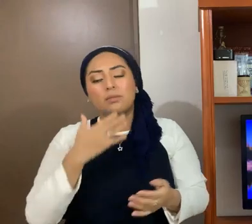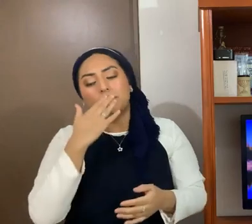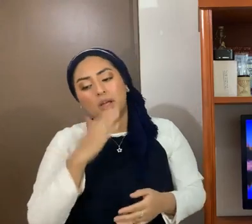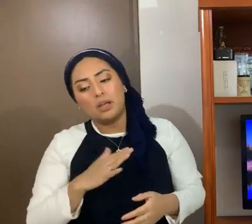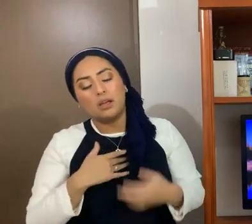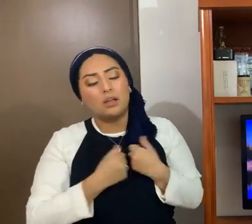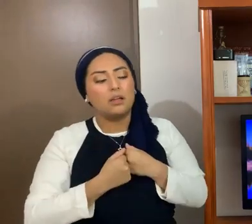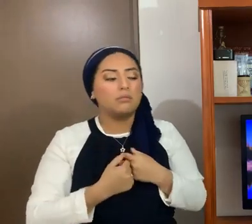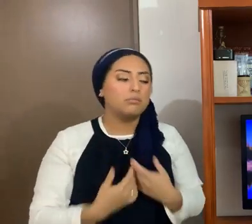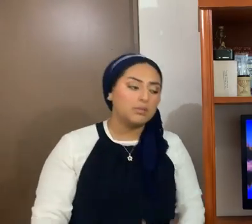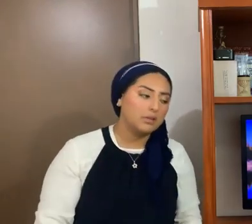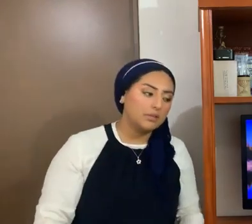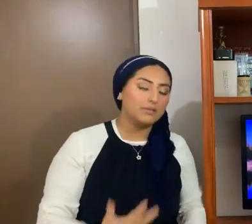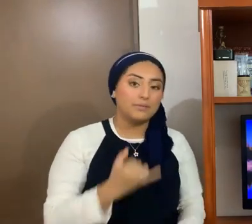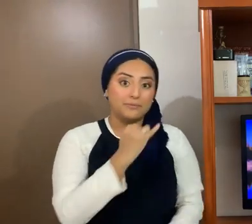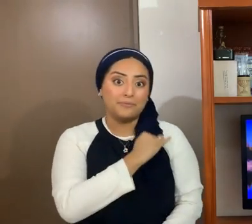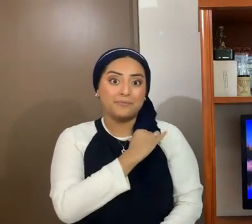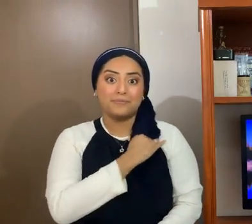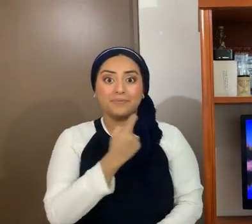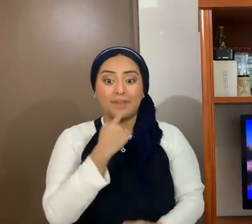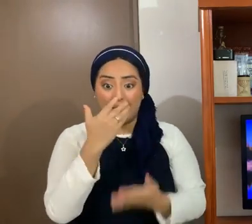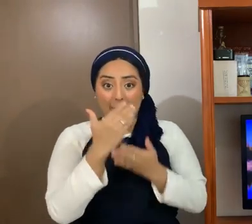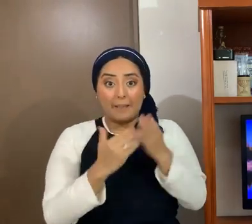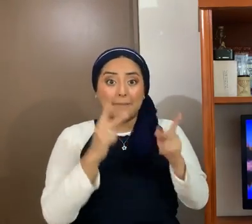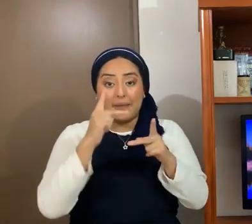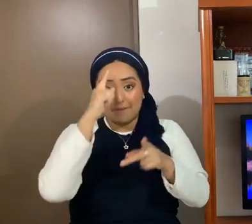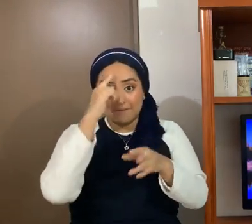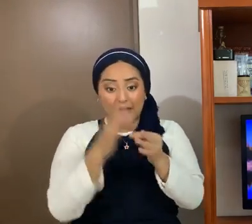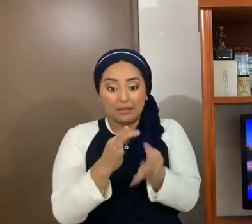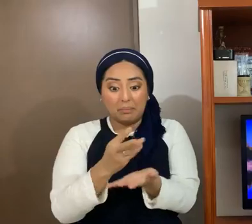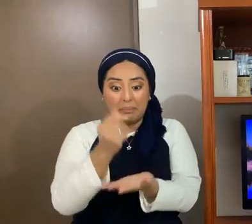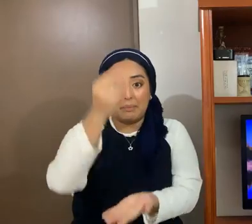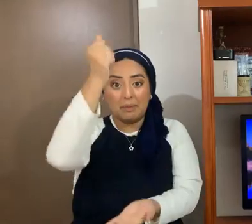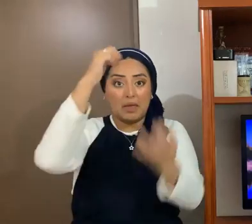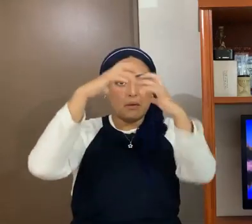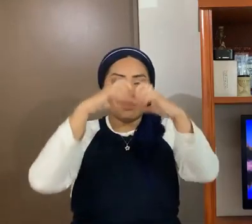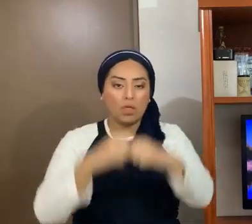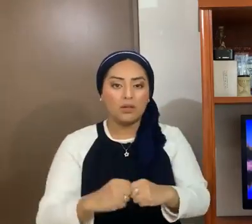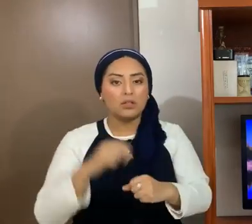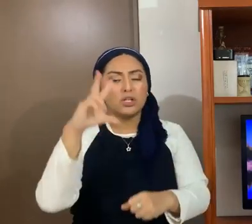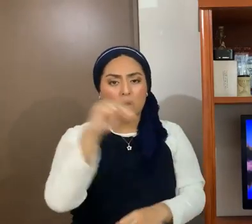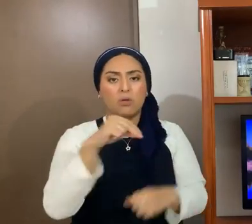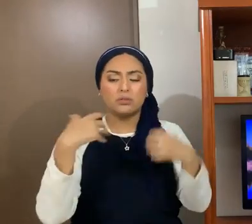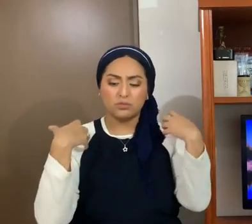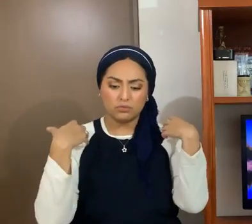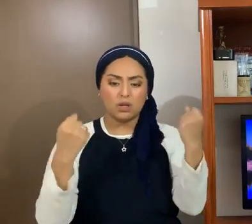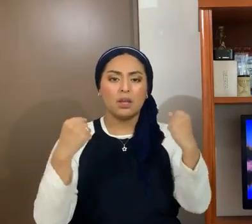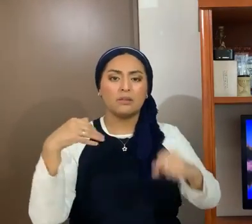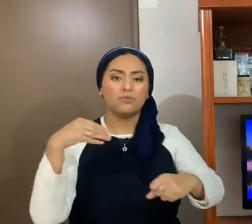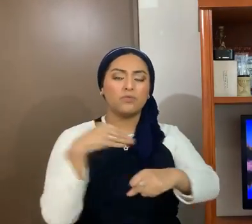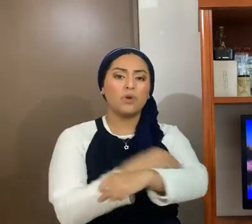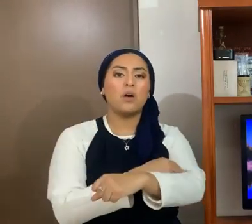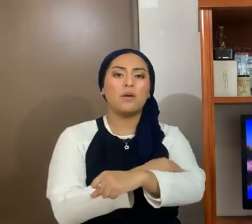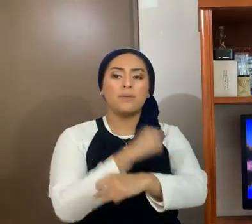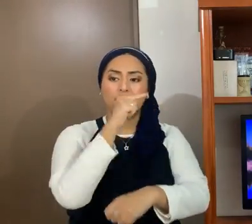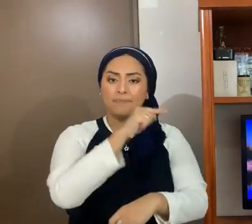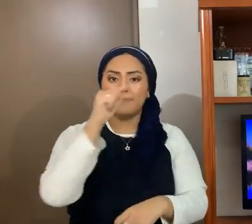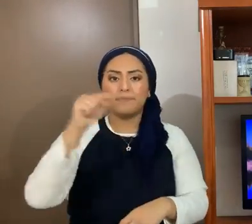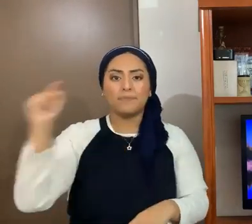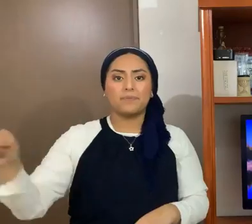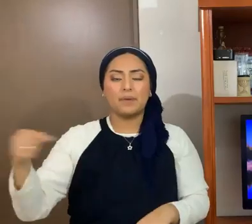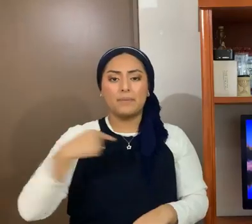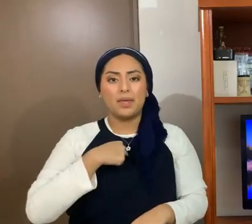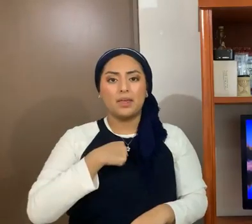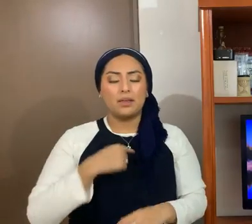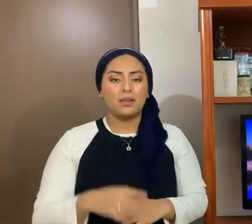estamos quebrando. Nuestro amado Naví nos ha dicho que hay gente que tiene fe de azúcar. No, fortalezcanse, amados aquí,